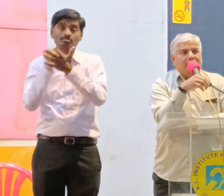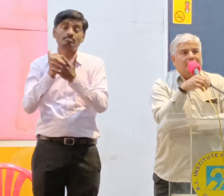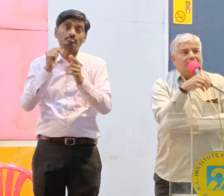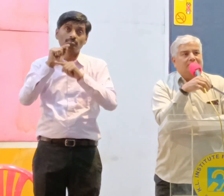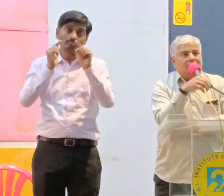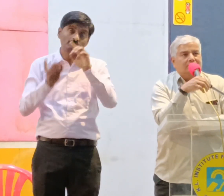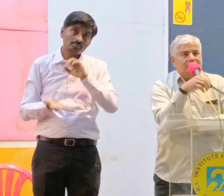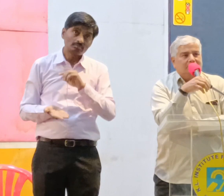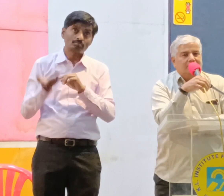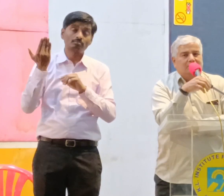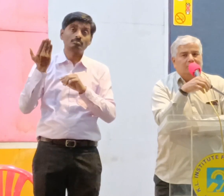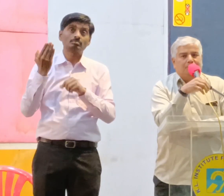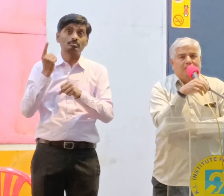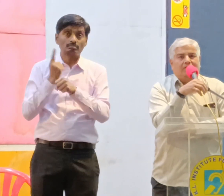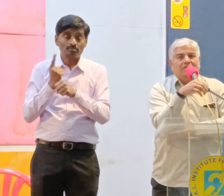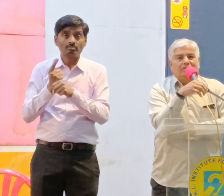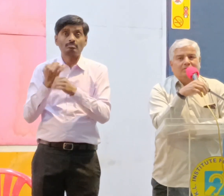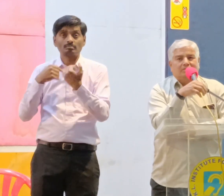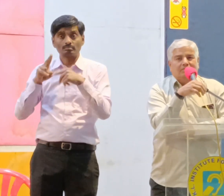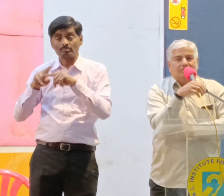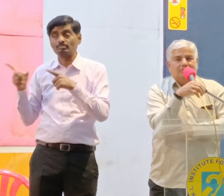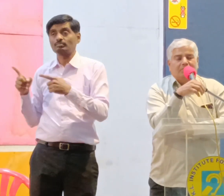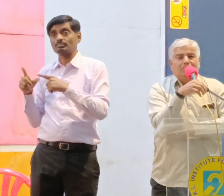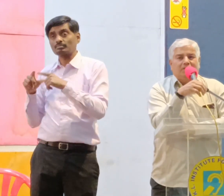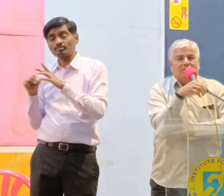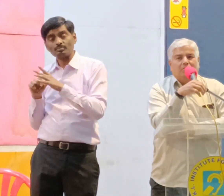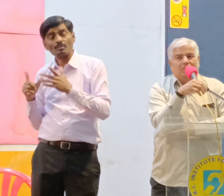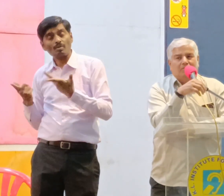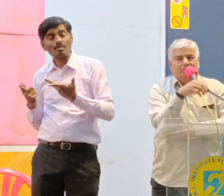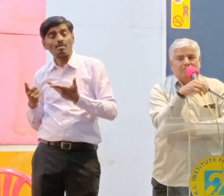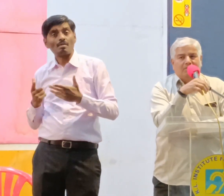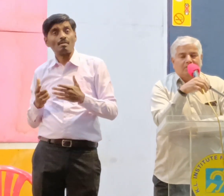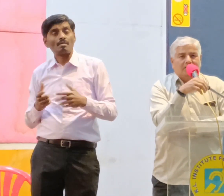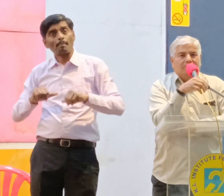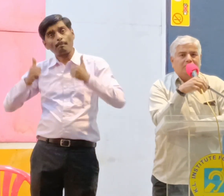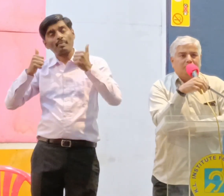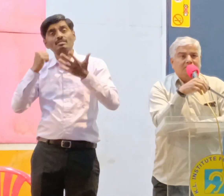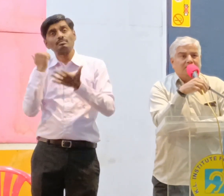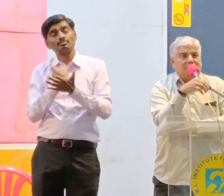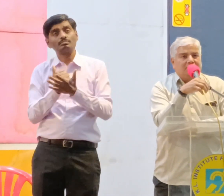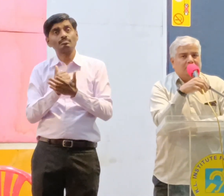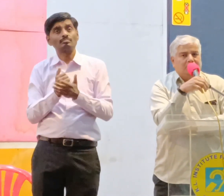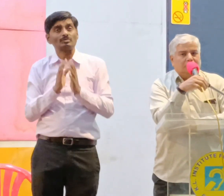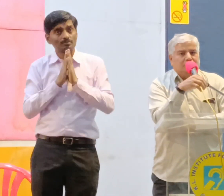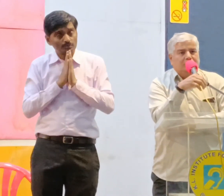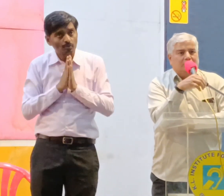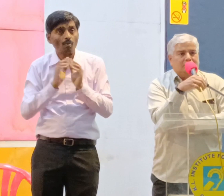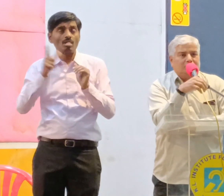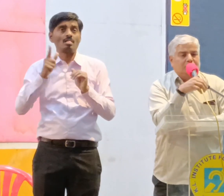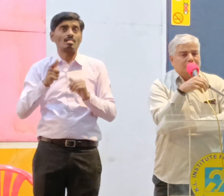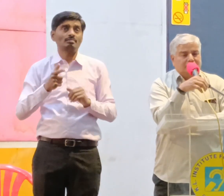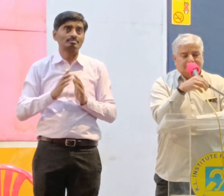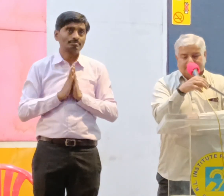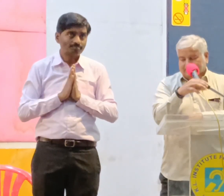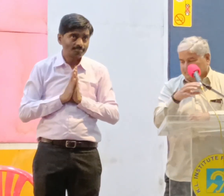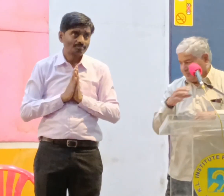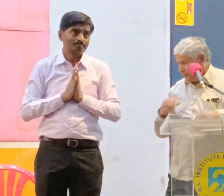સાહેબોની મહેનતનું ફળ તમે મેળવો એવી શુભેચ્છા સાથે વિનમું છું.